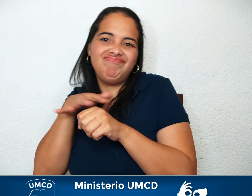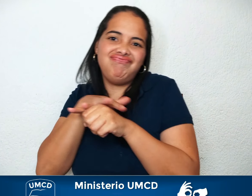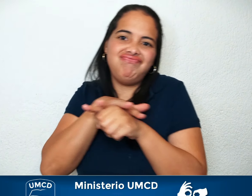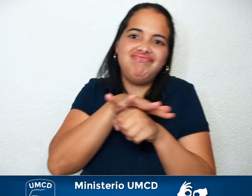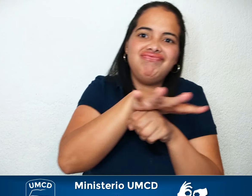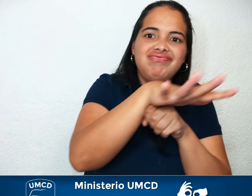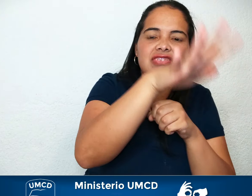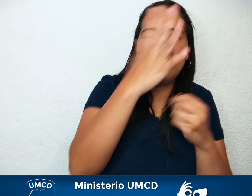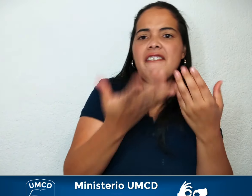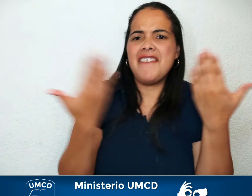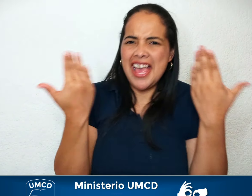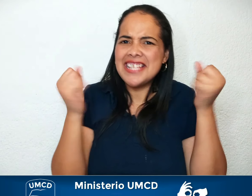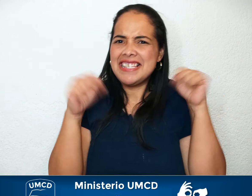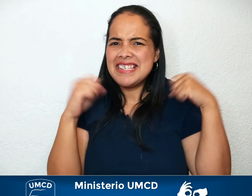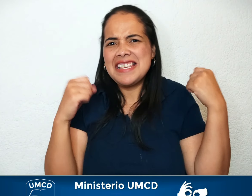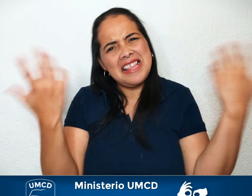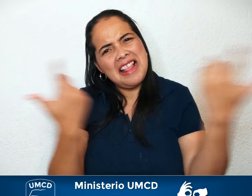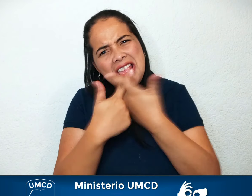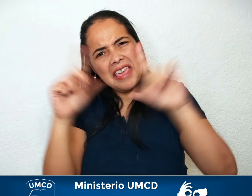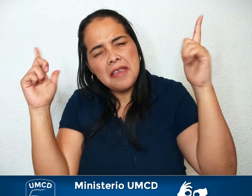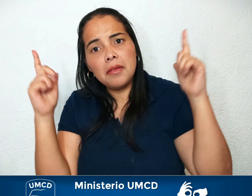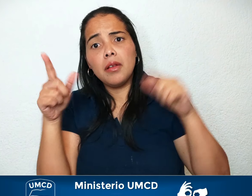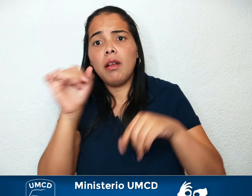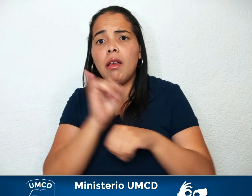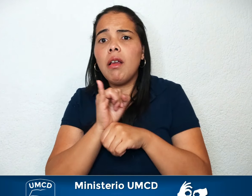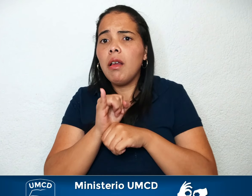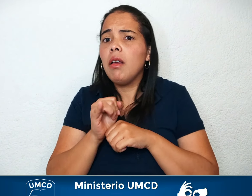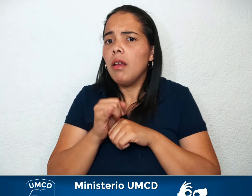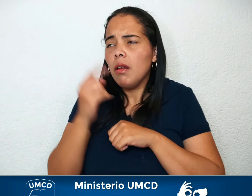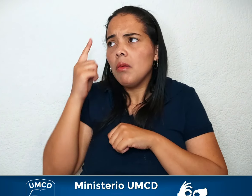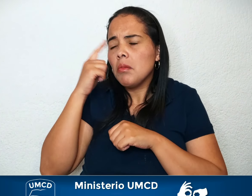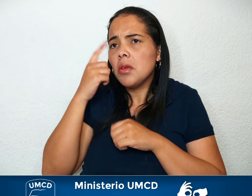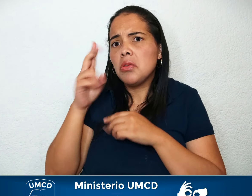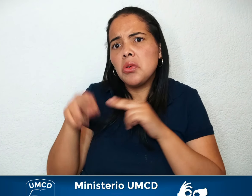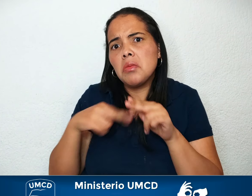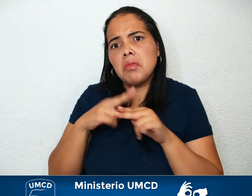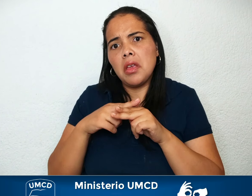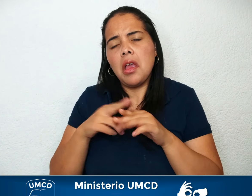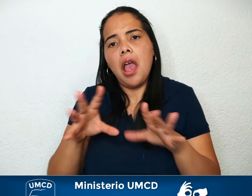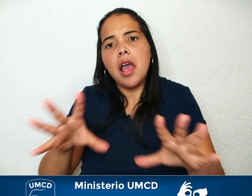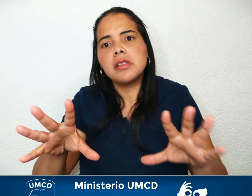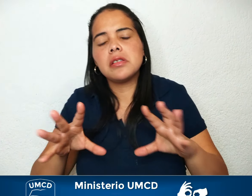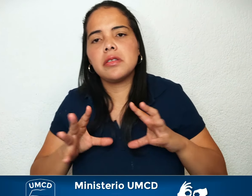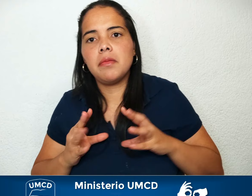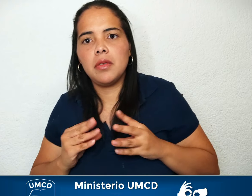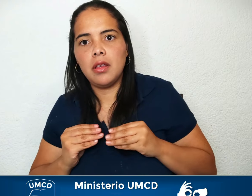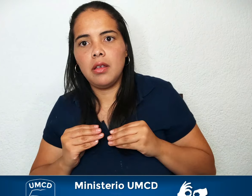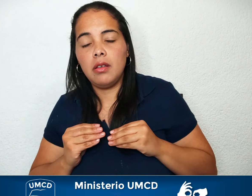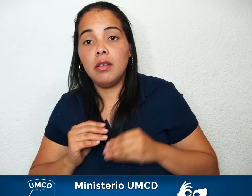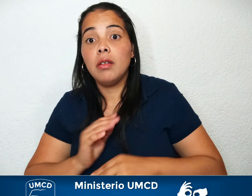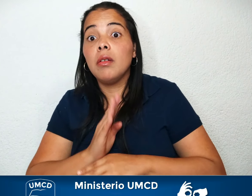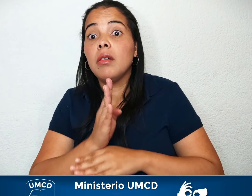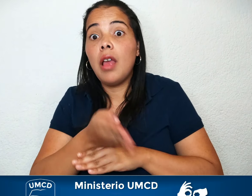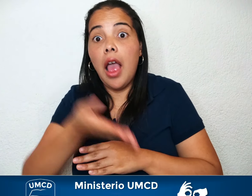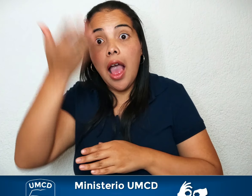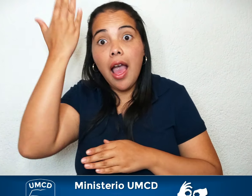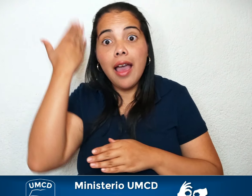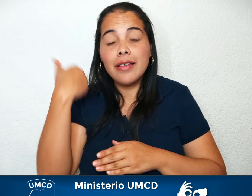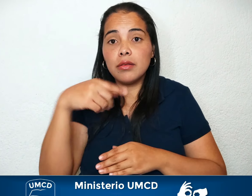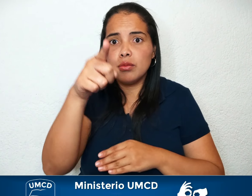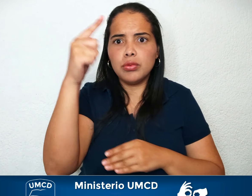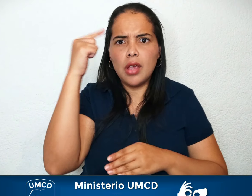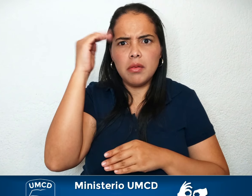en nuestra iglesia y en la manera como nosotros como iglesia percibimos el pecado sexual. Lo que antes